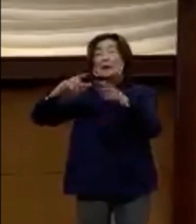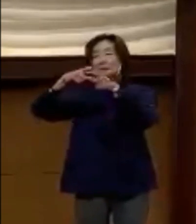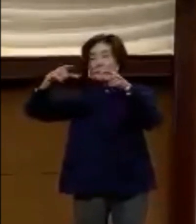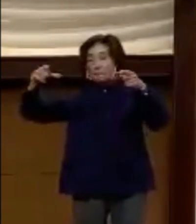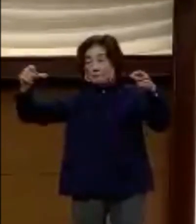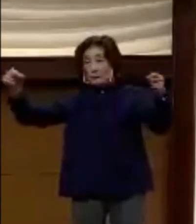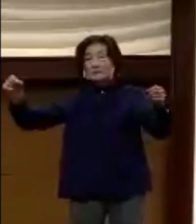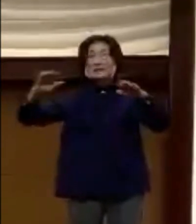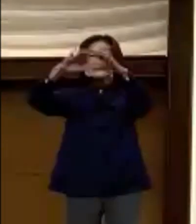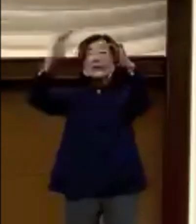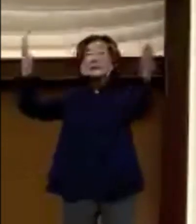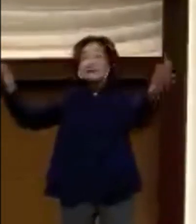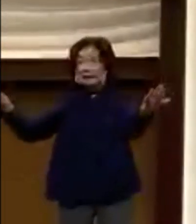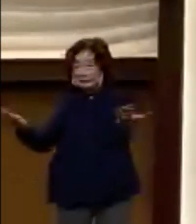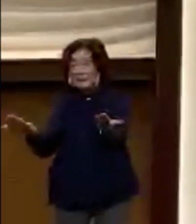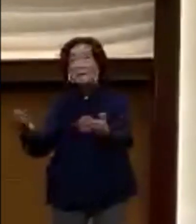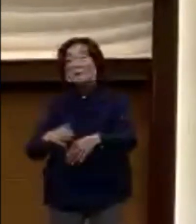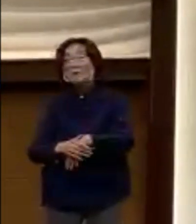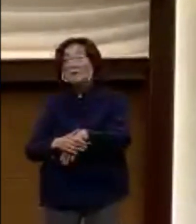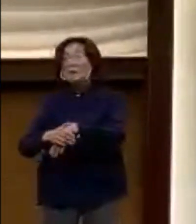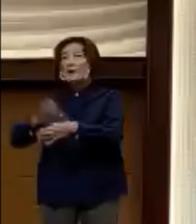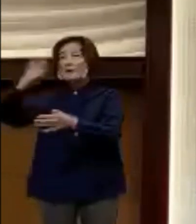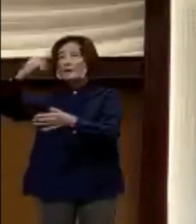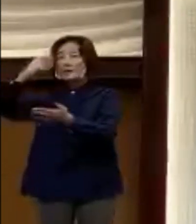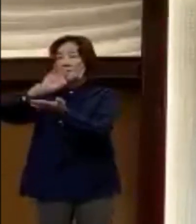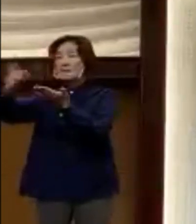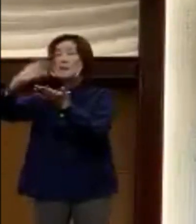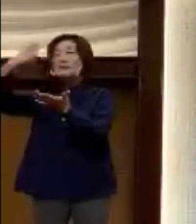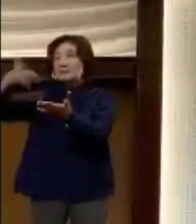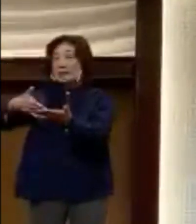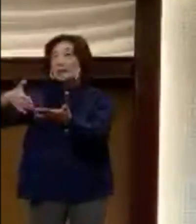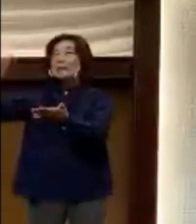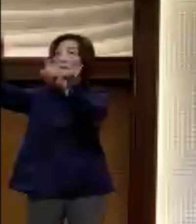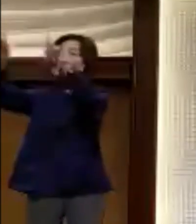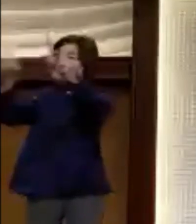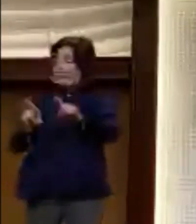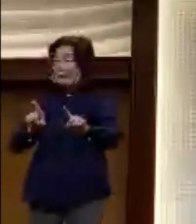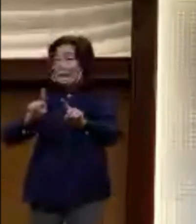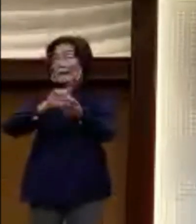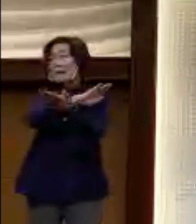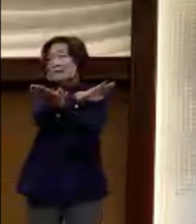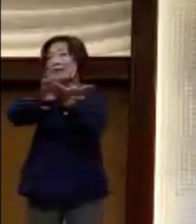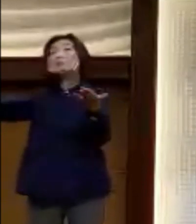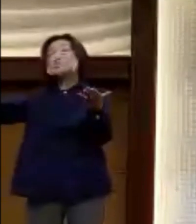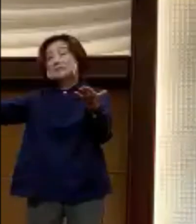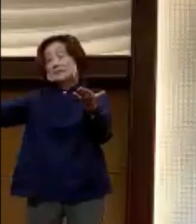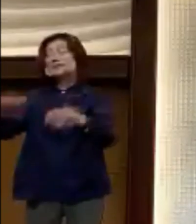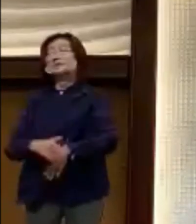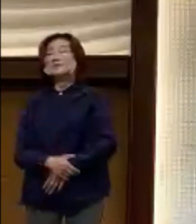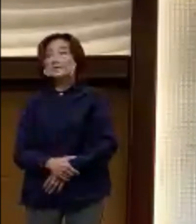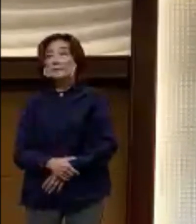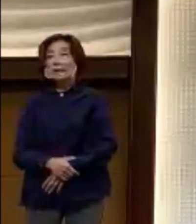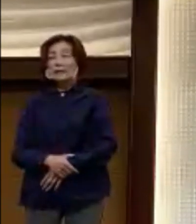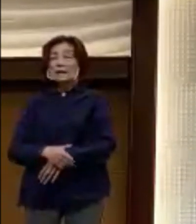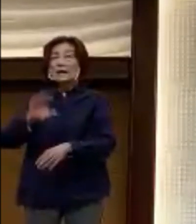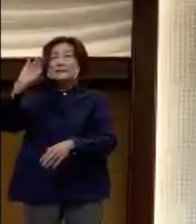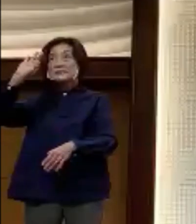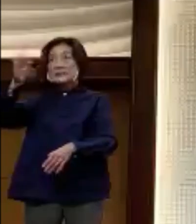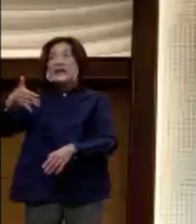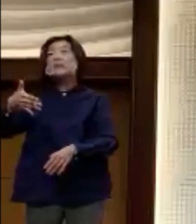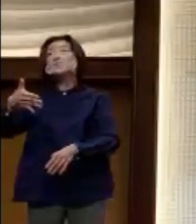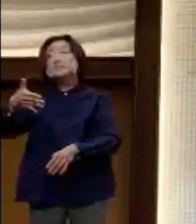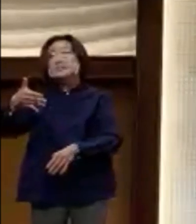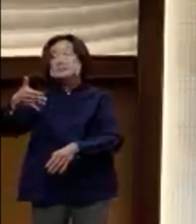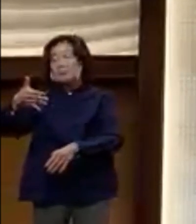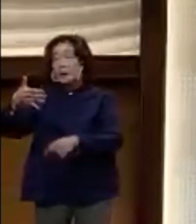日本全体を消費税を下げ、消費税をなくし、そして緊縮と増税のこ